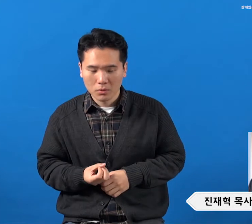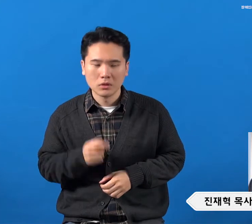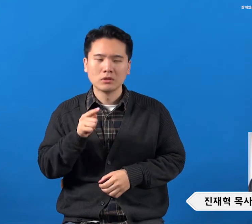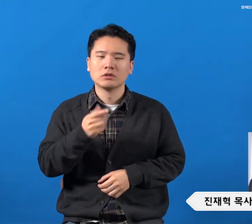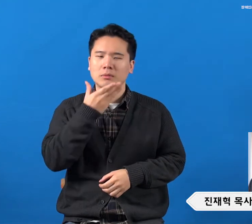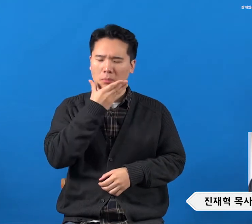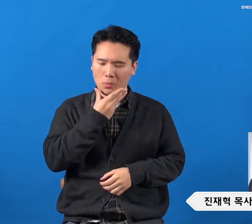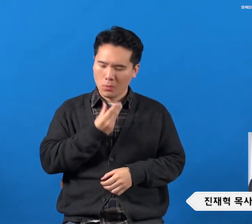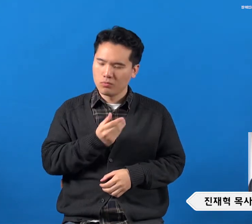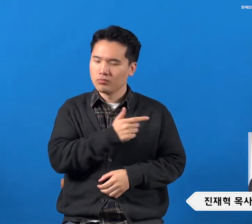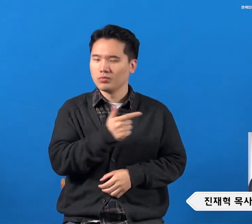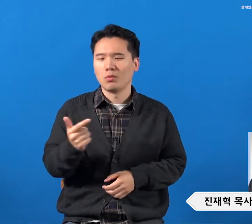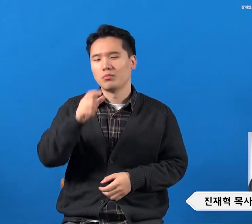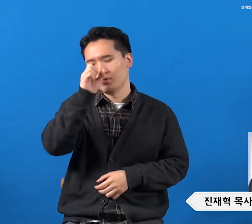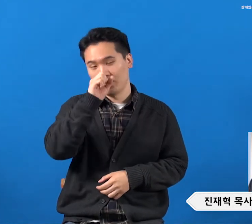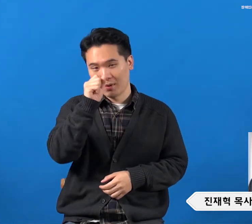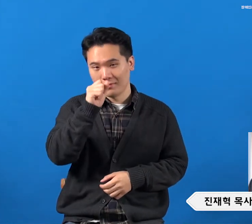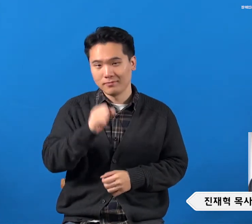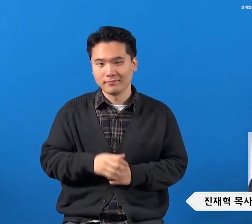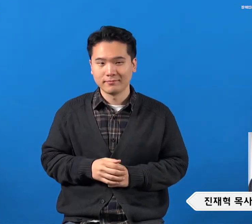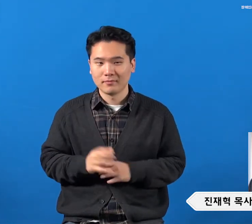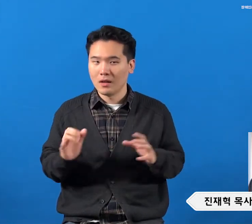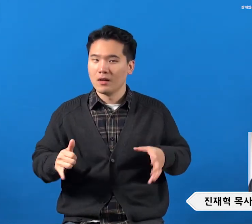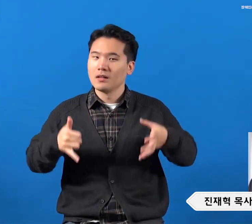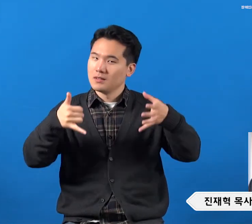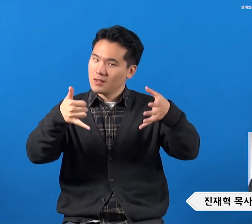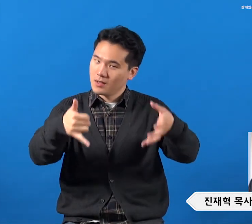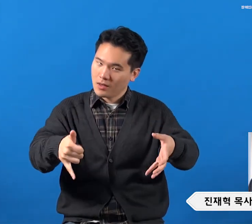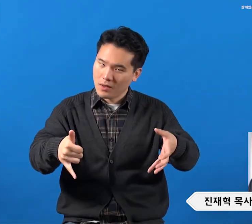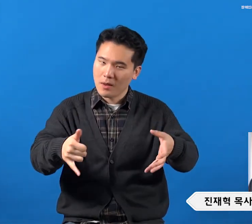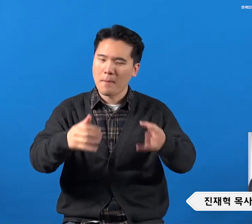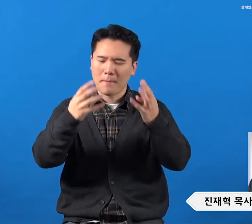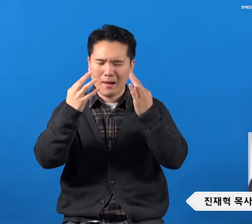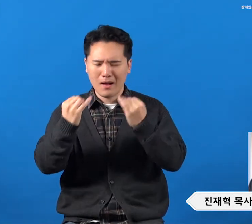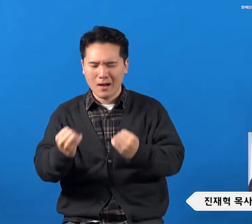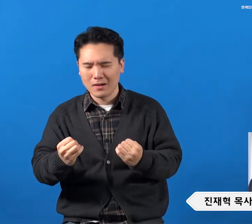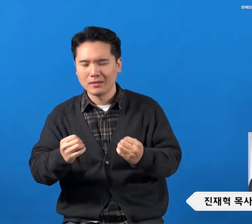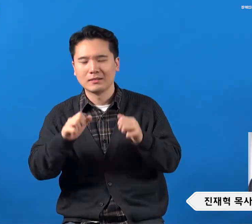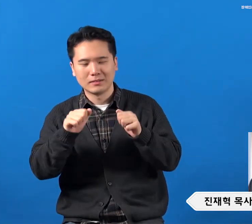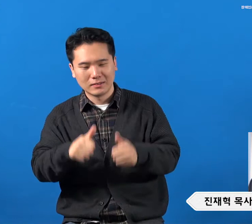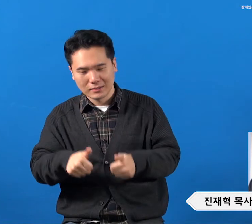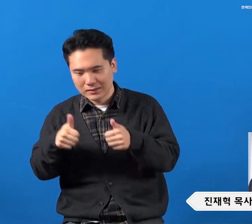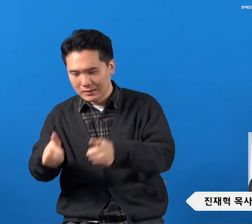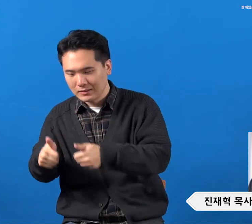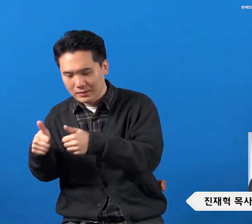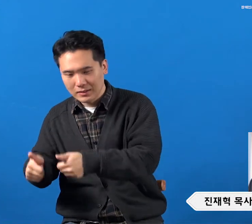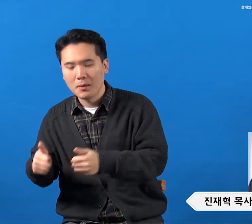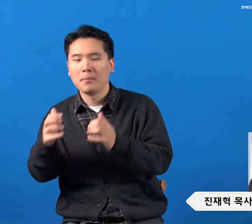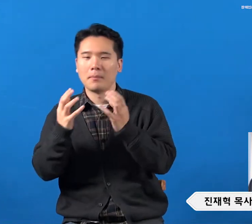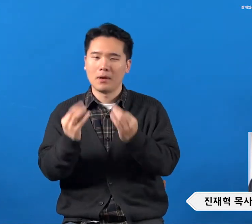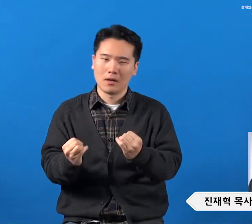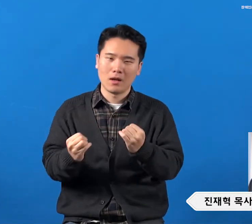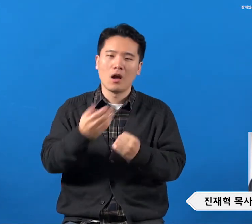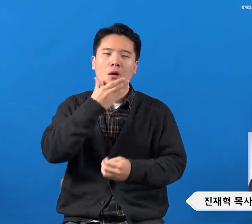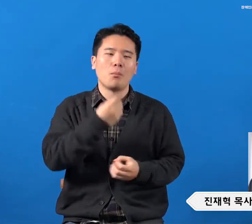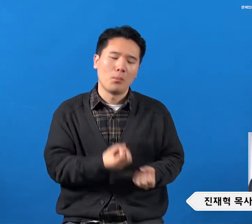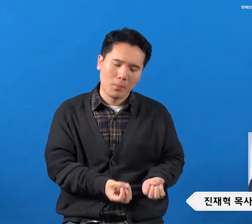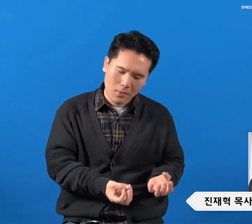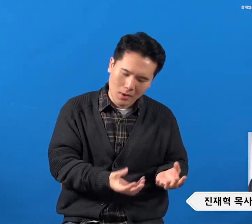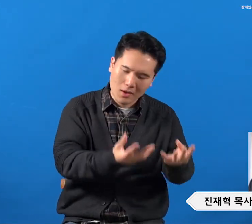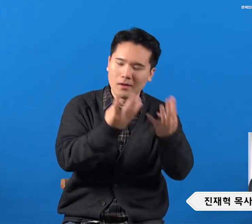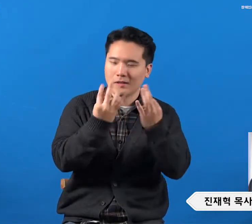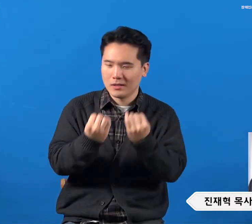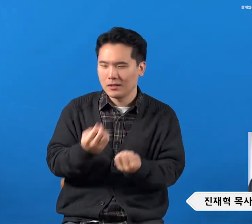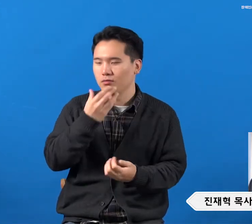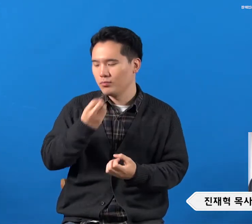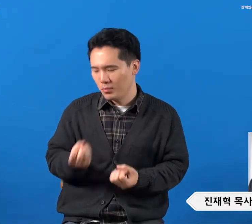축복을 무척 좋아합니다. 새해에도 그렇게 인사합니다. 복 많이 받으세요. 복 많이